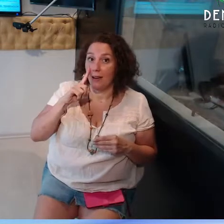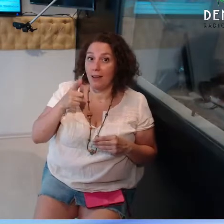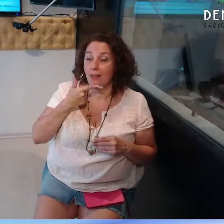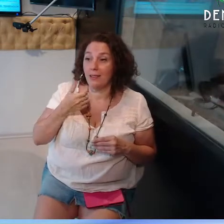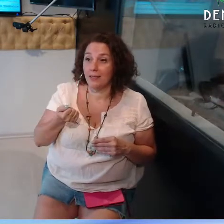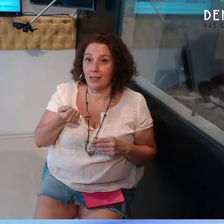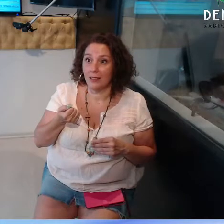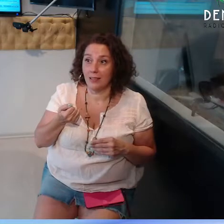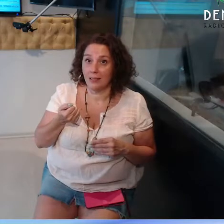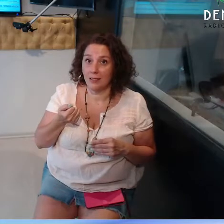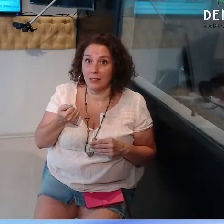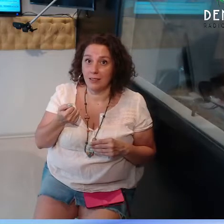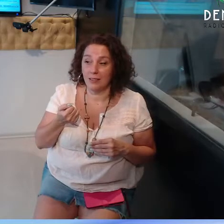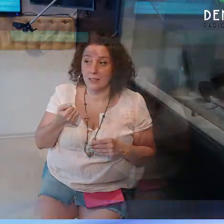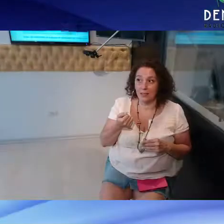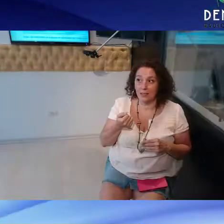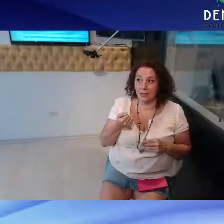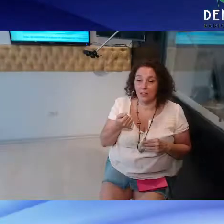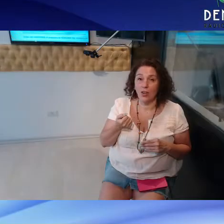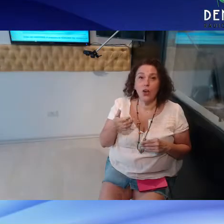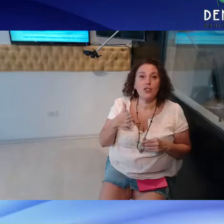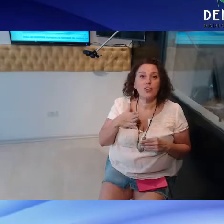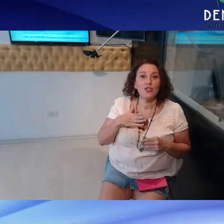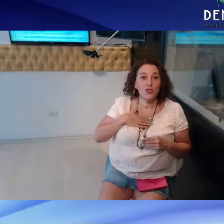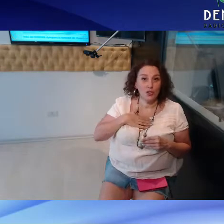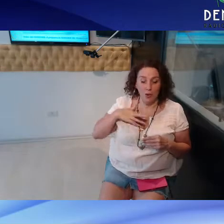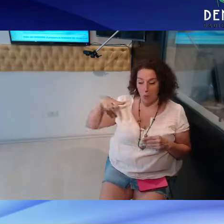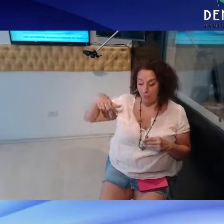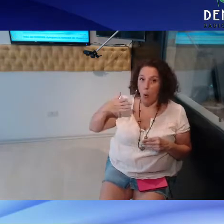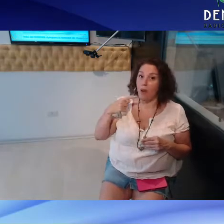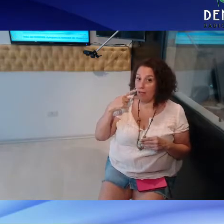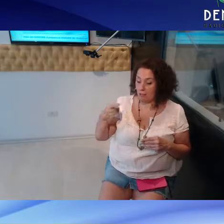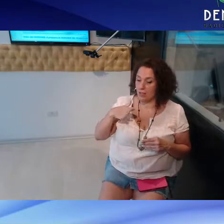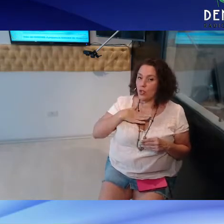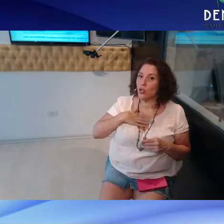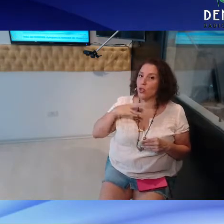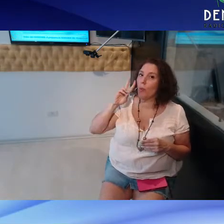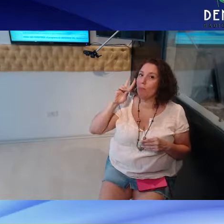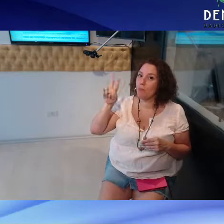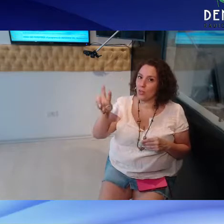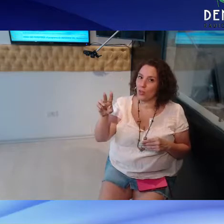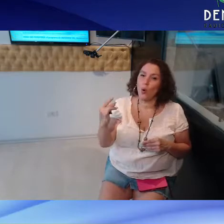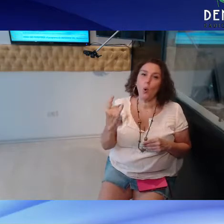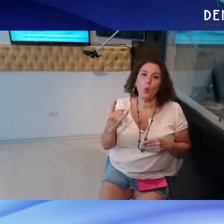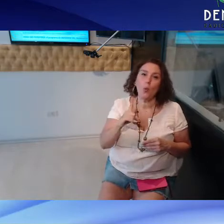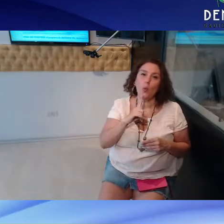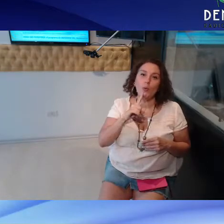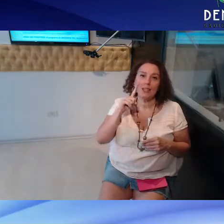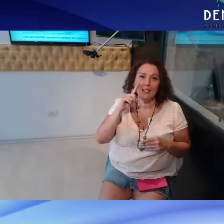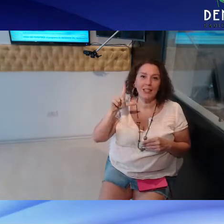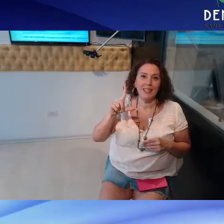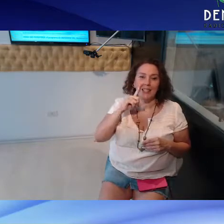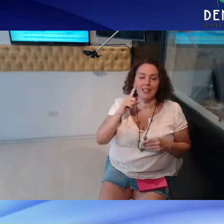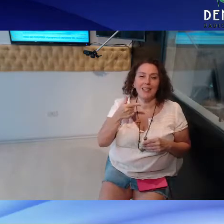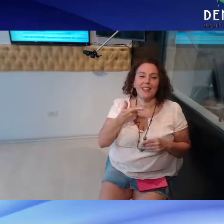Te habla, son mis dos utilísimas, no me dos, no, no. Bien, o sea, ahí no van a dar, Simona. Marisa, ¿de qué nos vas a hablar hoy?